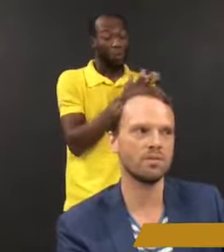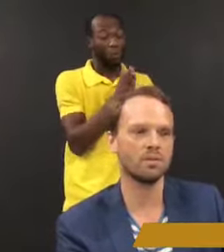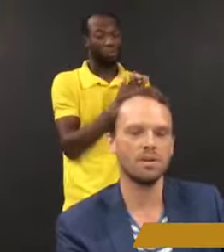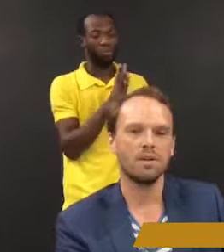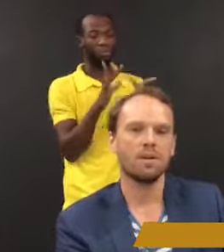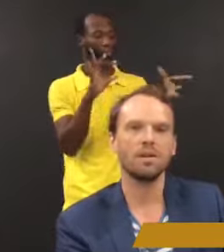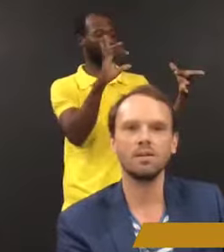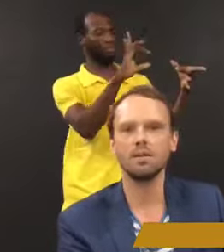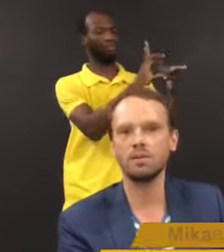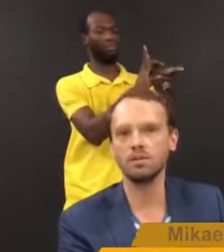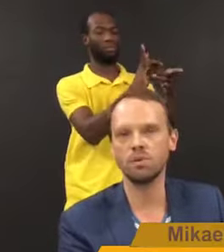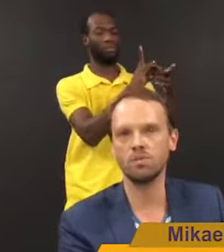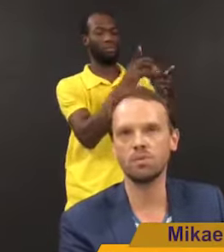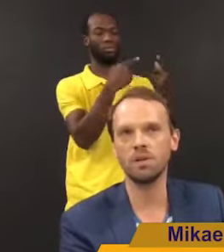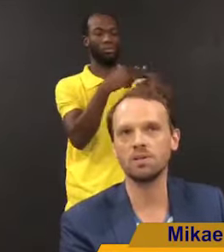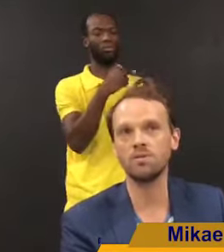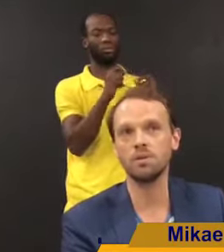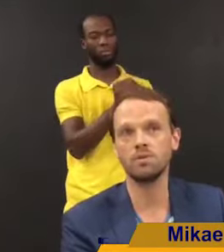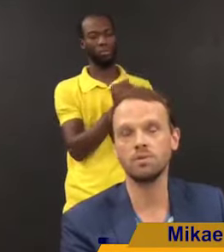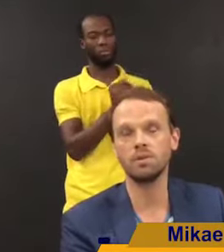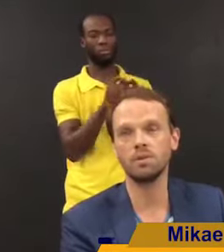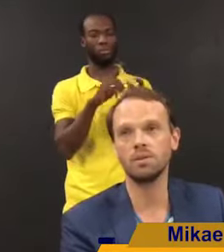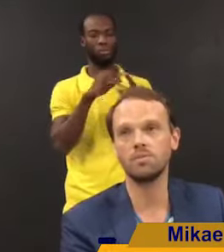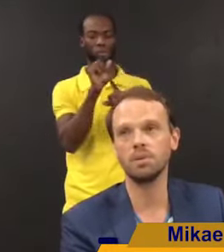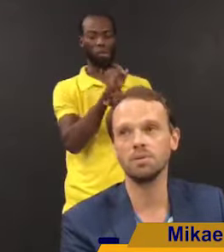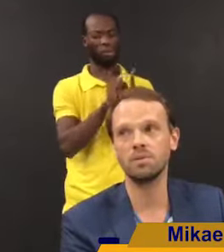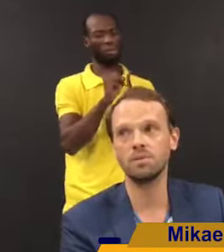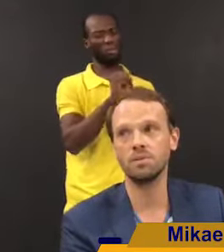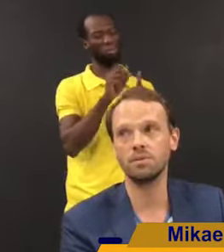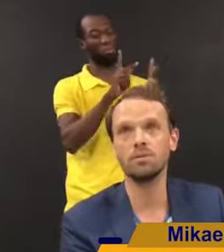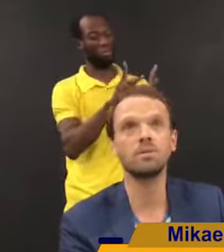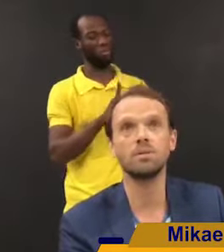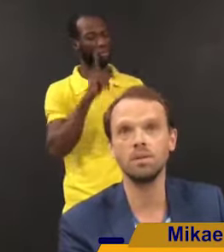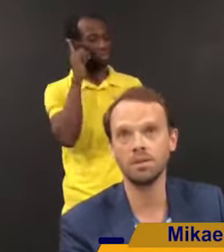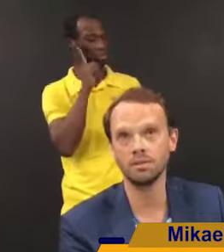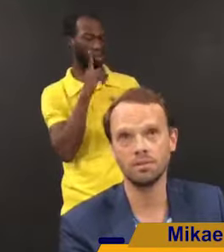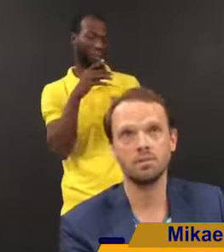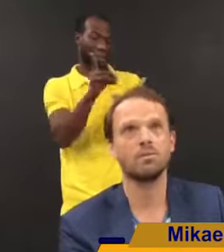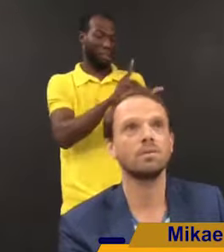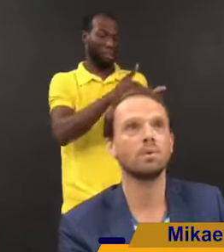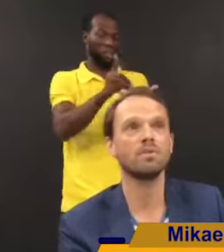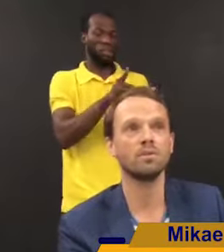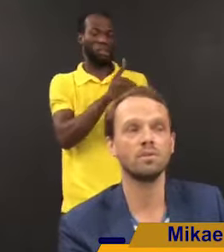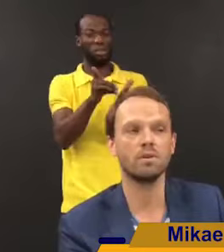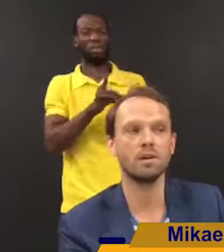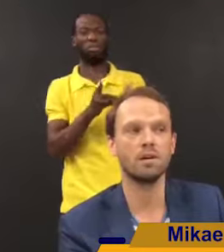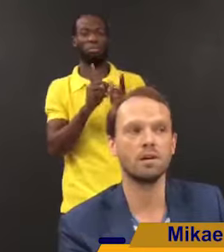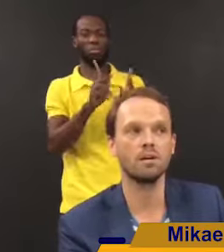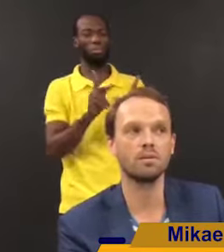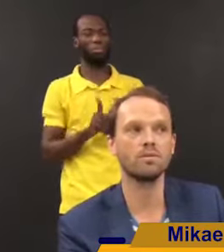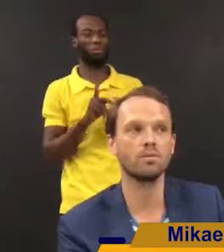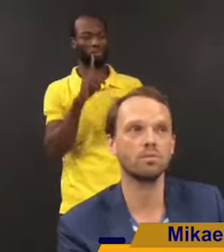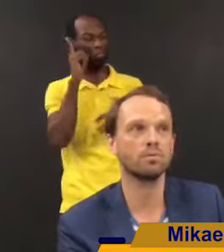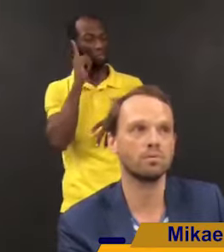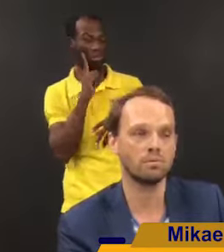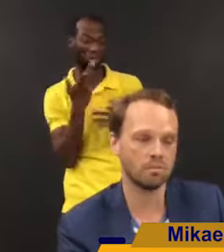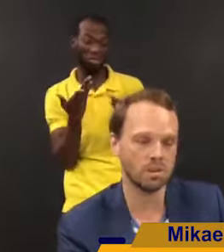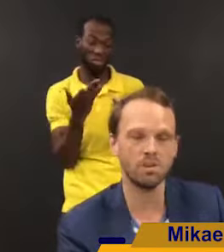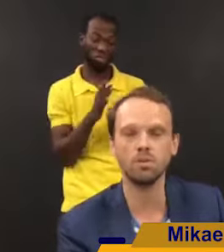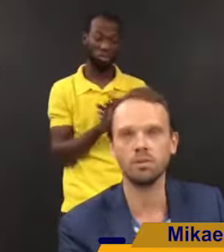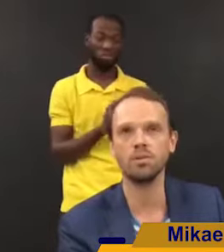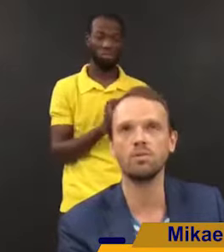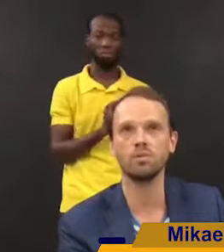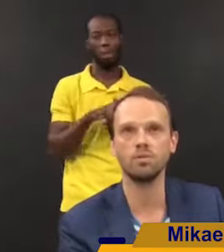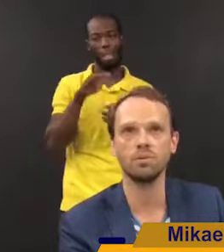partenariat, c'est un intérêt naturellement pour la situation des personnes discriminées, des personnes qui sont